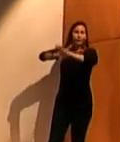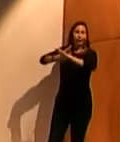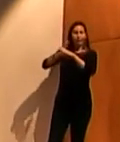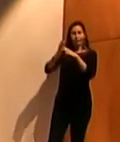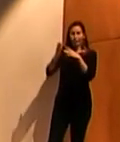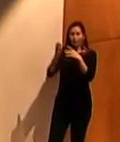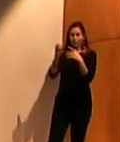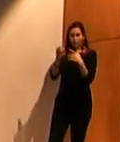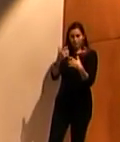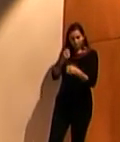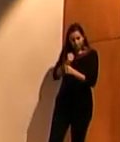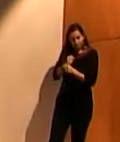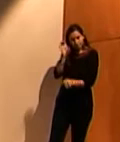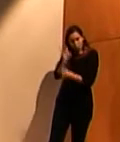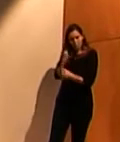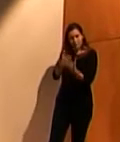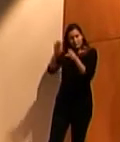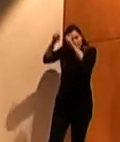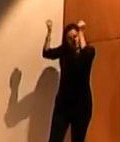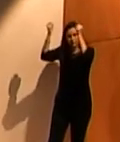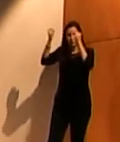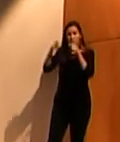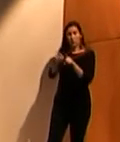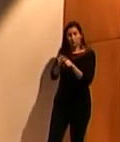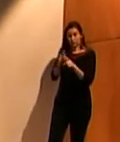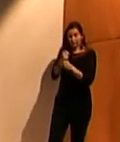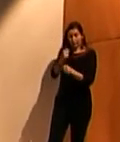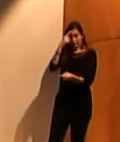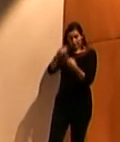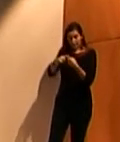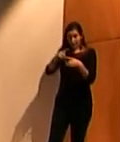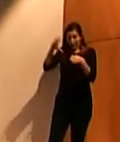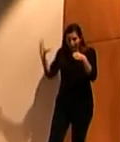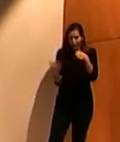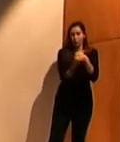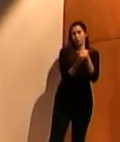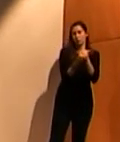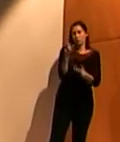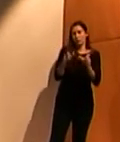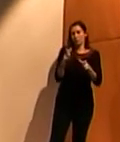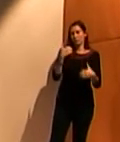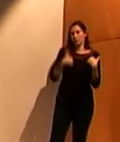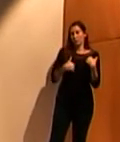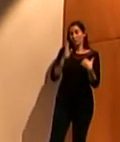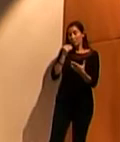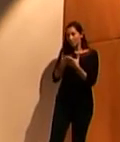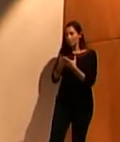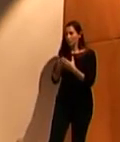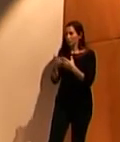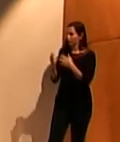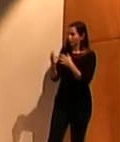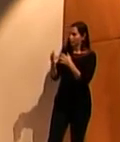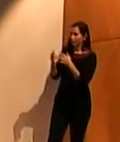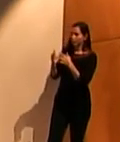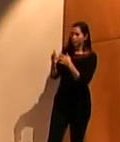l'inclusion des personnes en situation de handicap. Et on trouvait que le fait de travailler avec un public, un éventail de